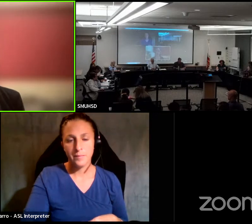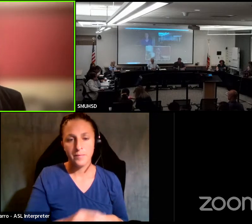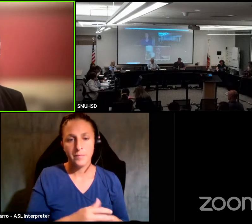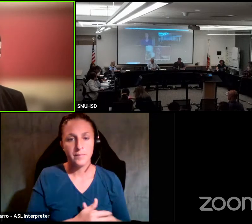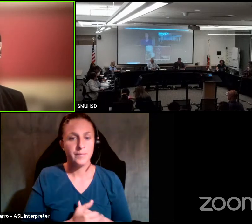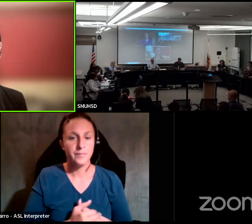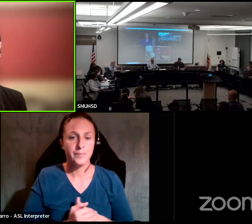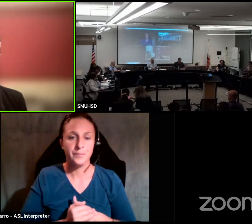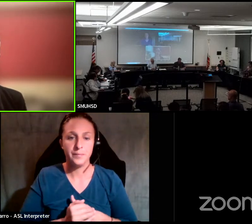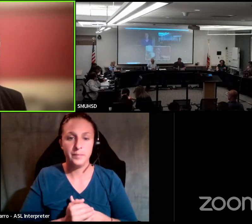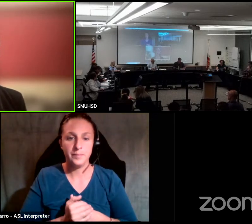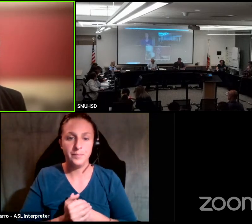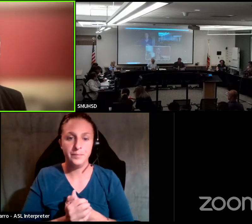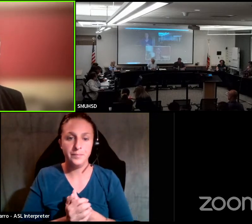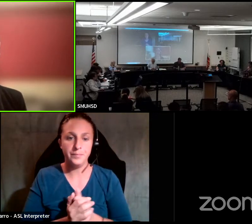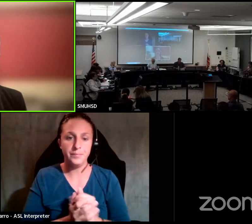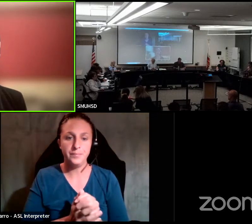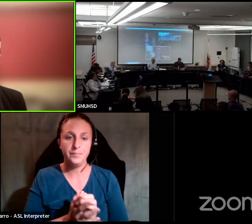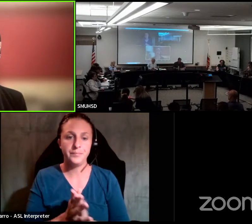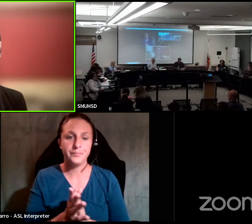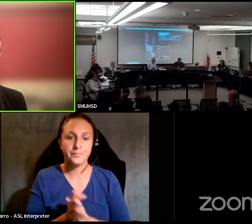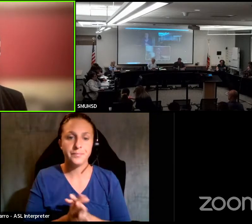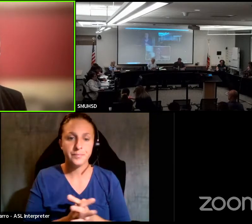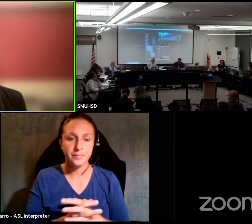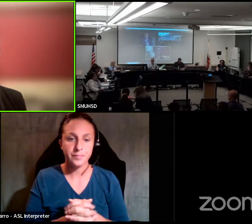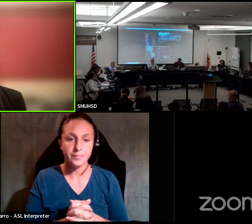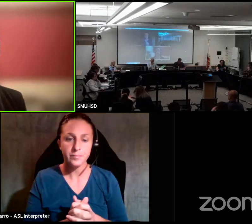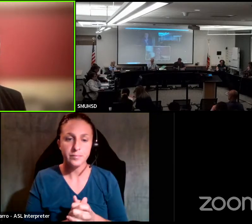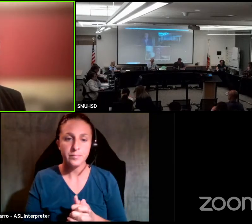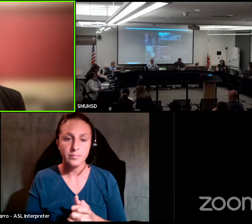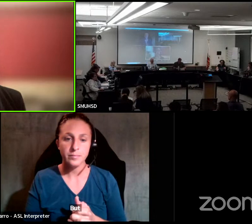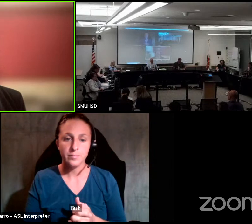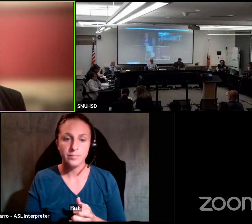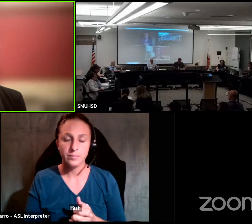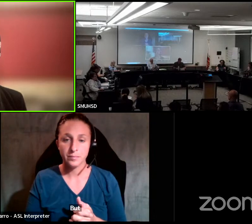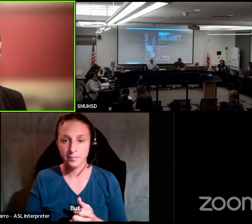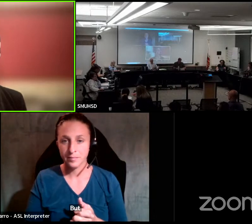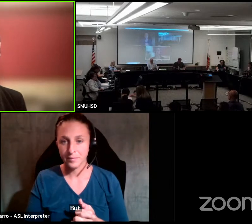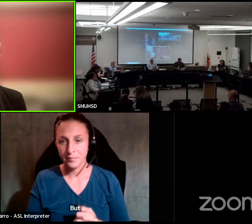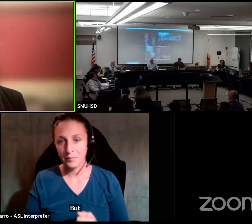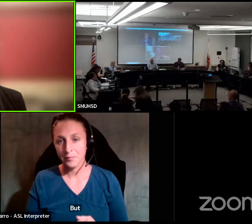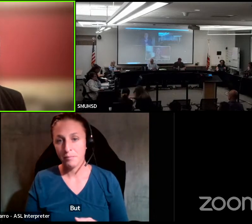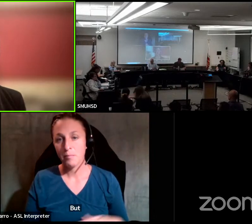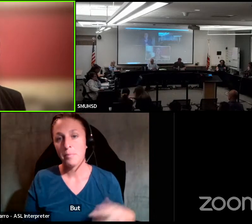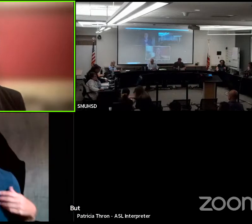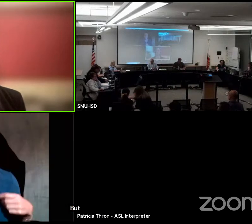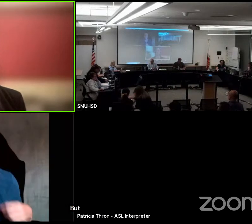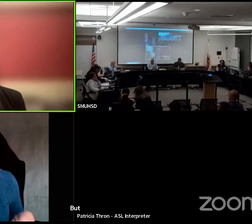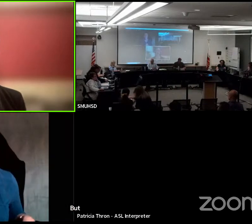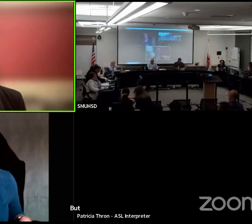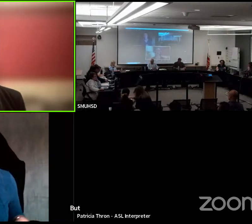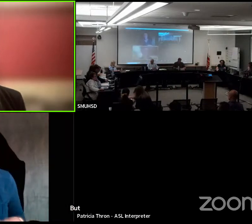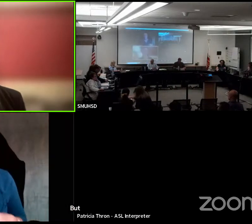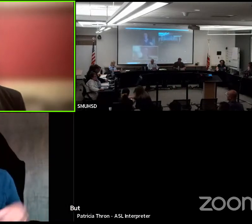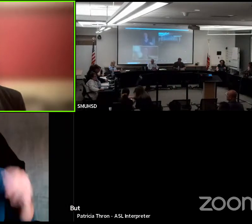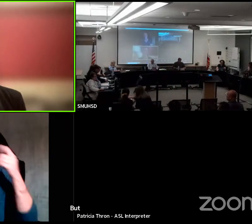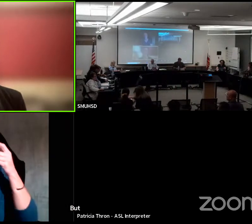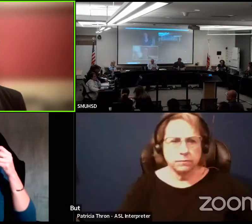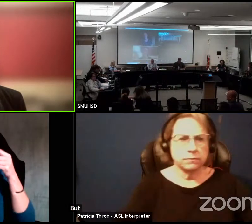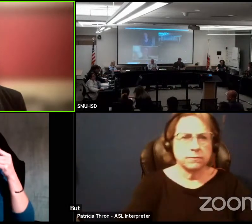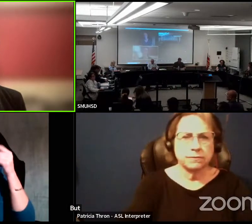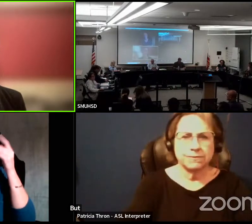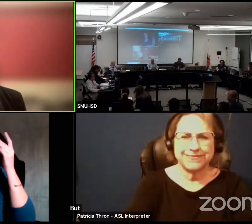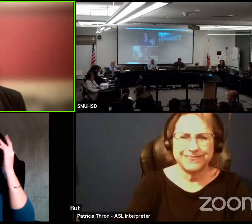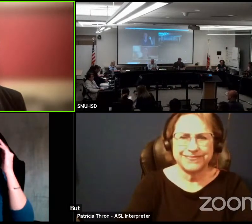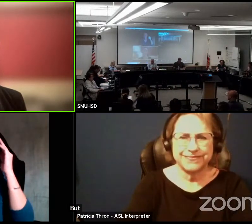de idiomas y después seleccione Español o Spanish. Cuando hable, hágalo en español y las intérpretes estarán simultáneamente